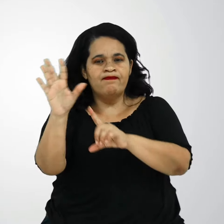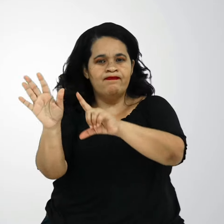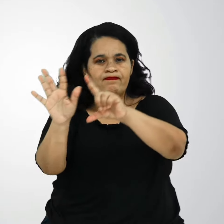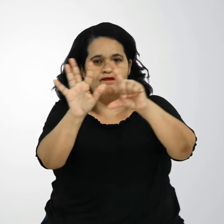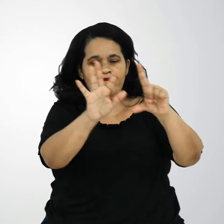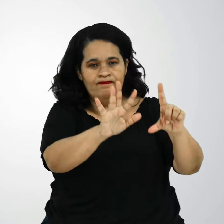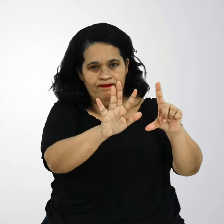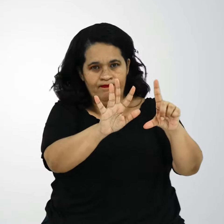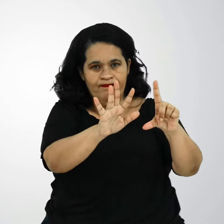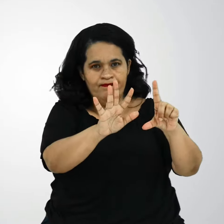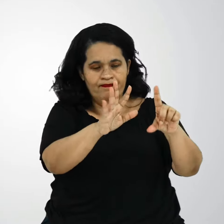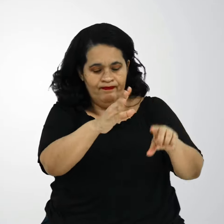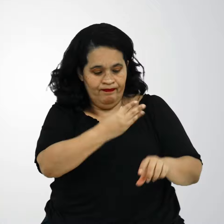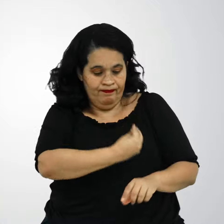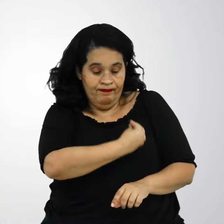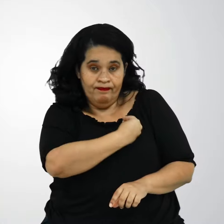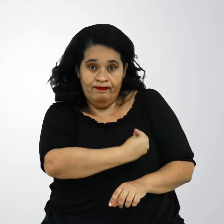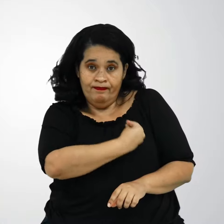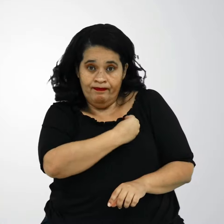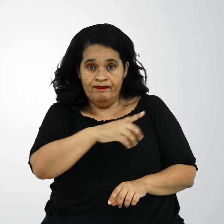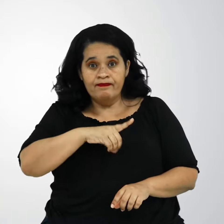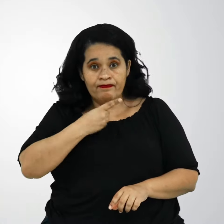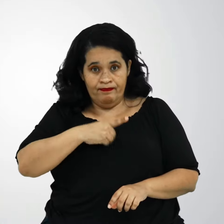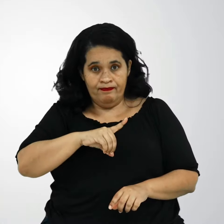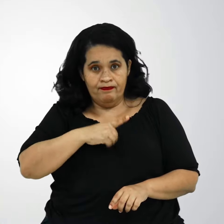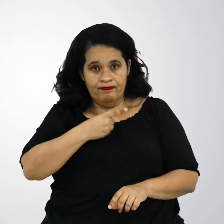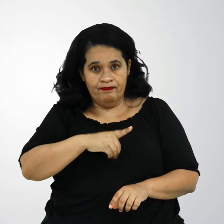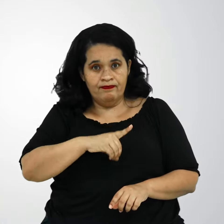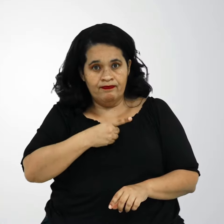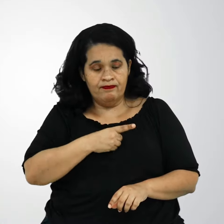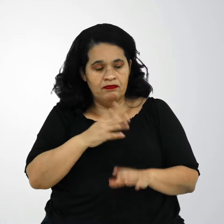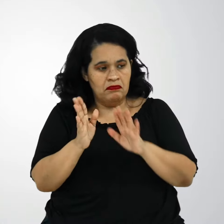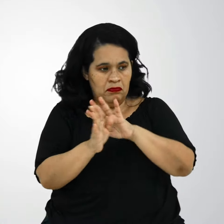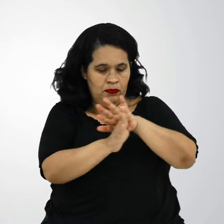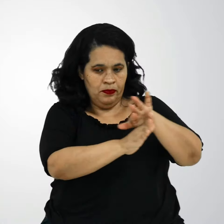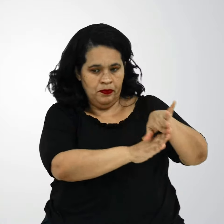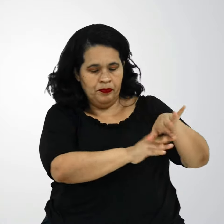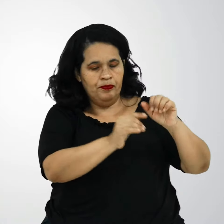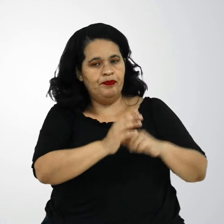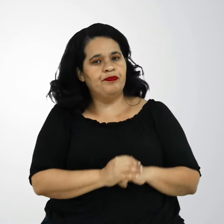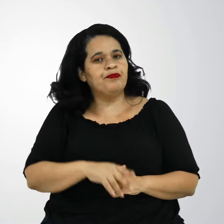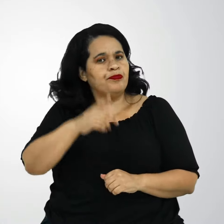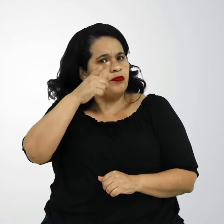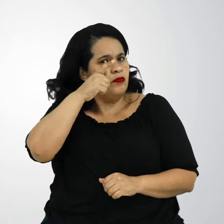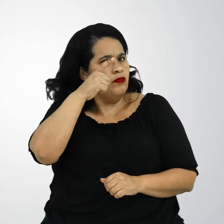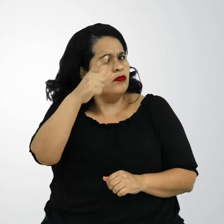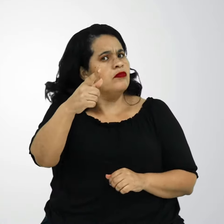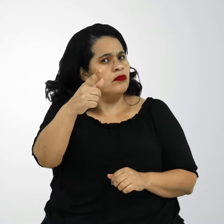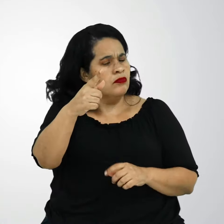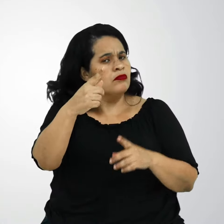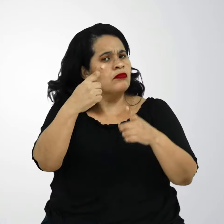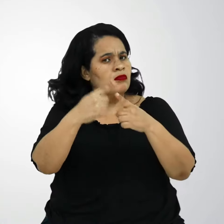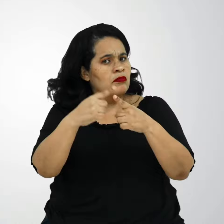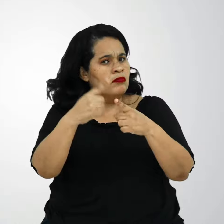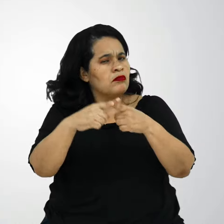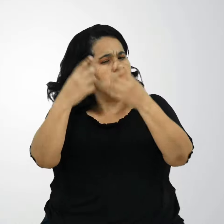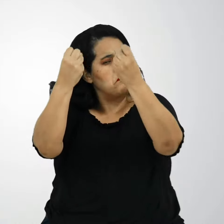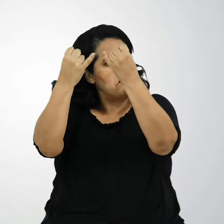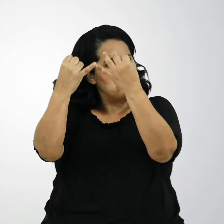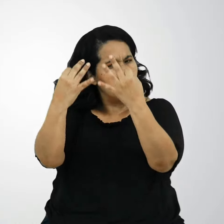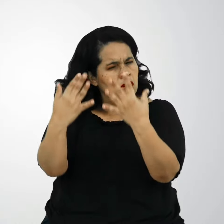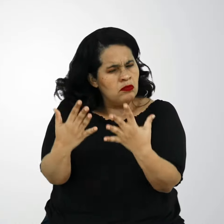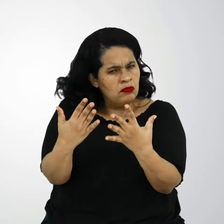Daniel. E é bem interessante sobre isso, né? Quando eu expliquei dessa forma para uma